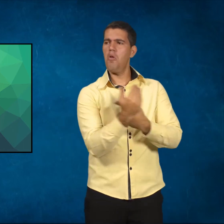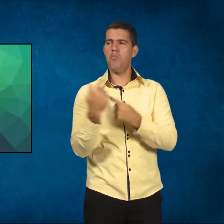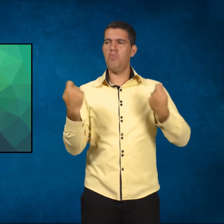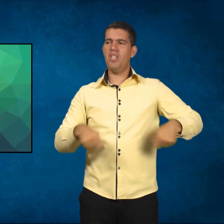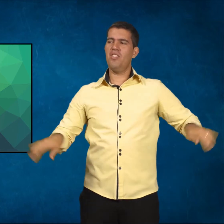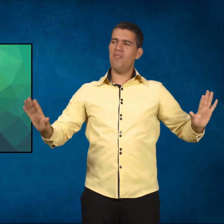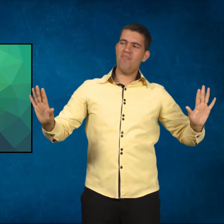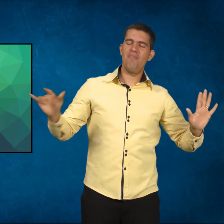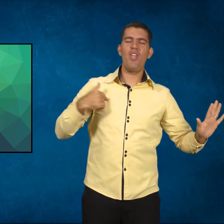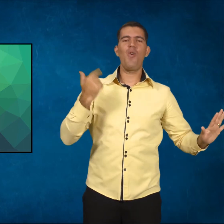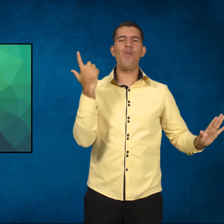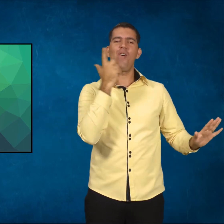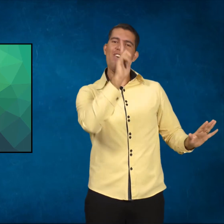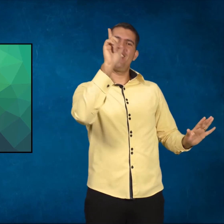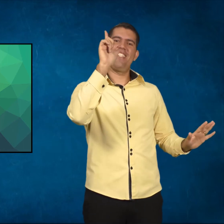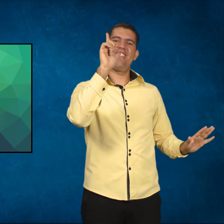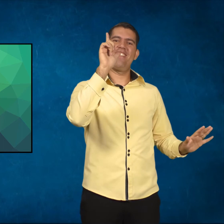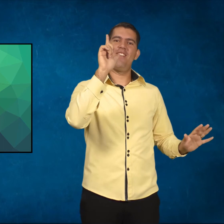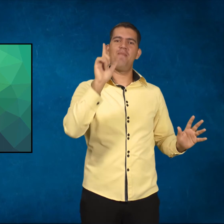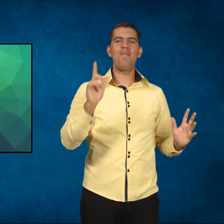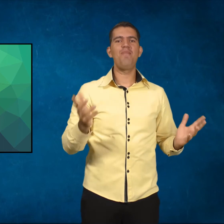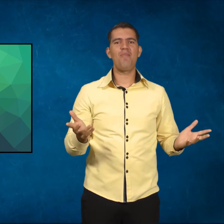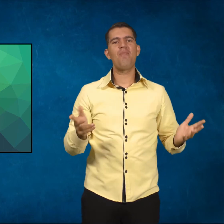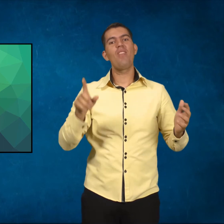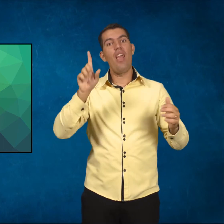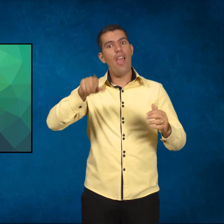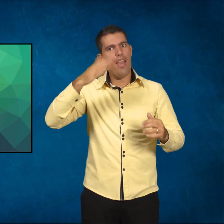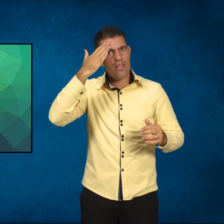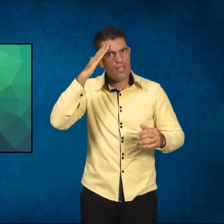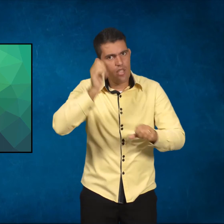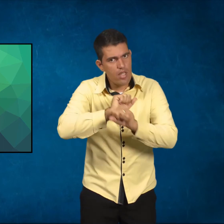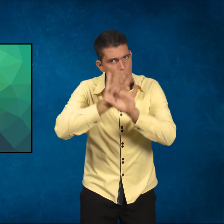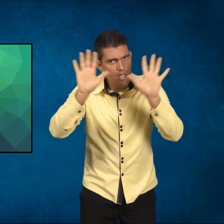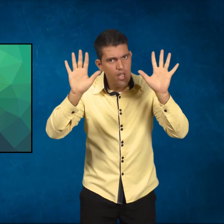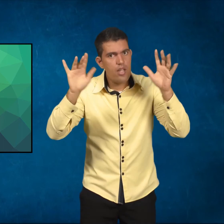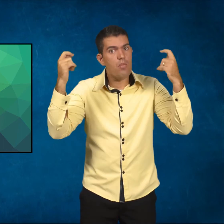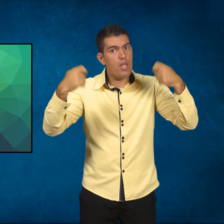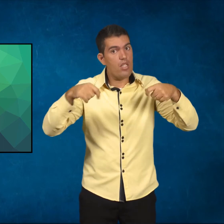basicamente, isso é o que a gente tem que entender,